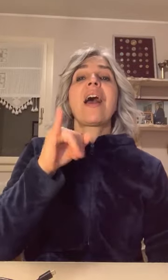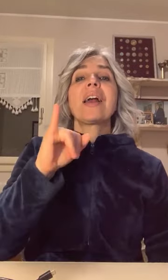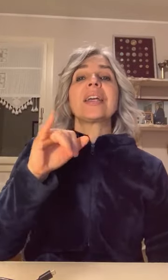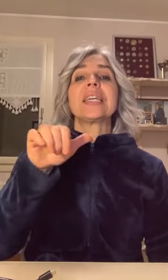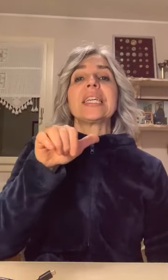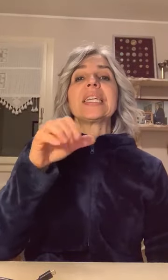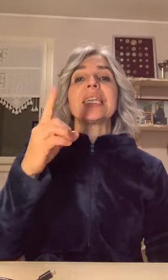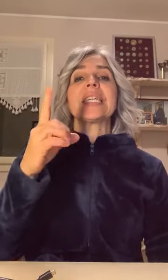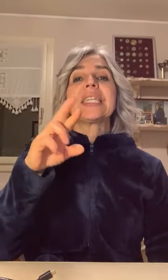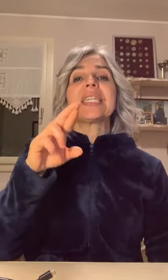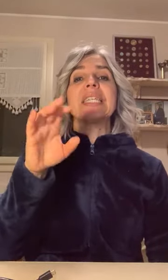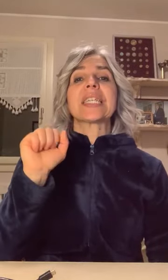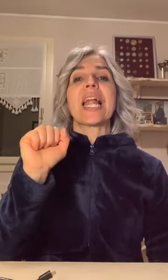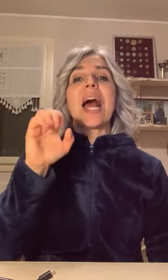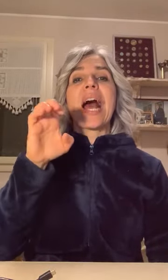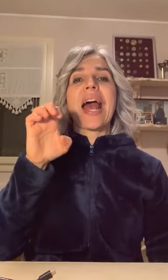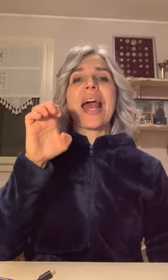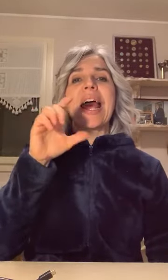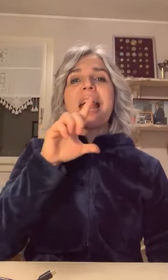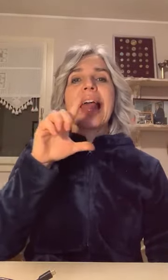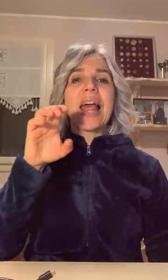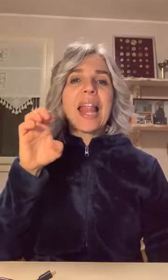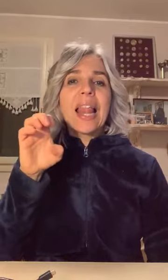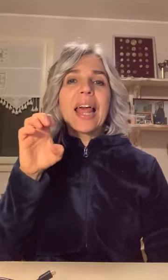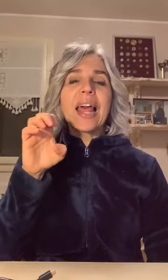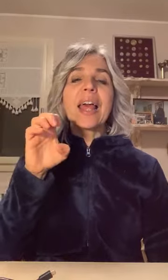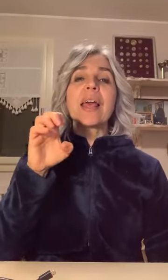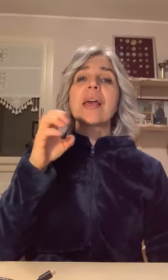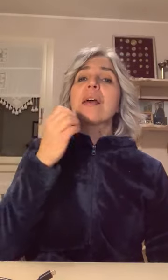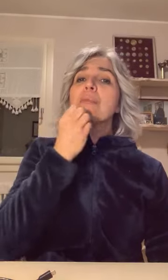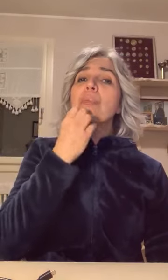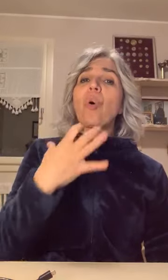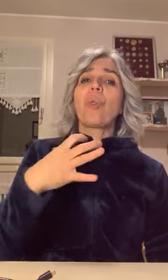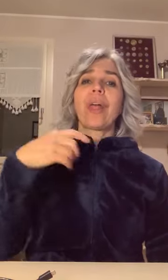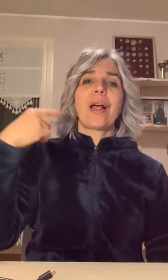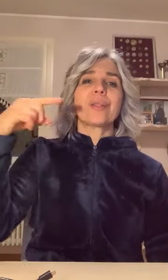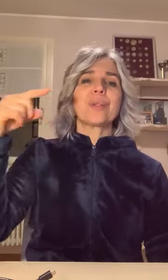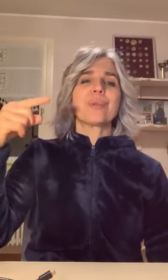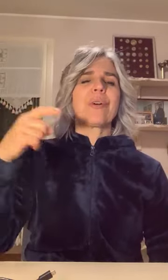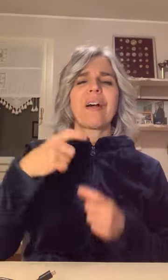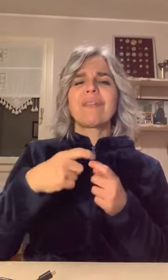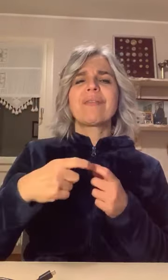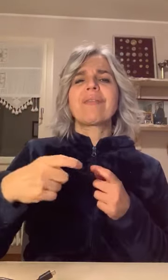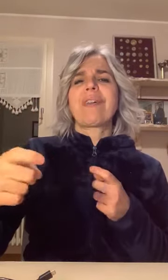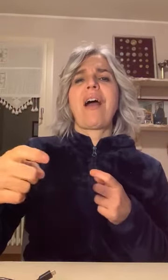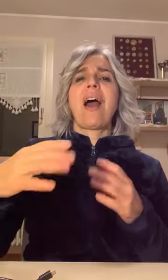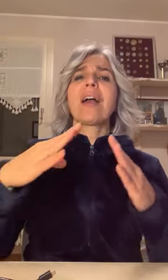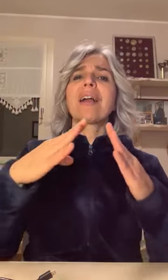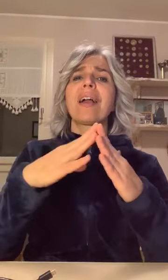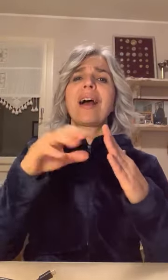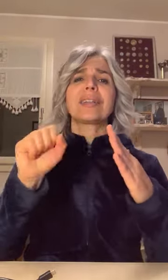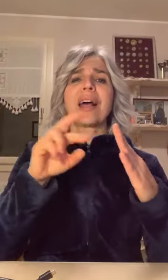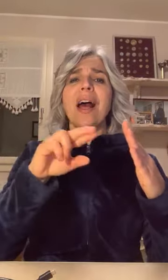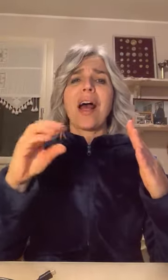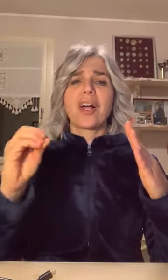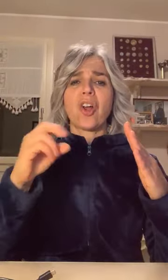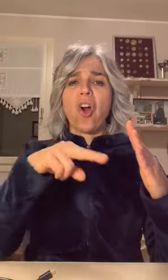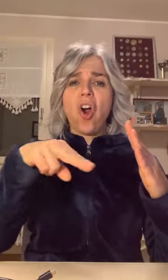Sì, dica la casa d'Aronne, la sua bontà dura in eterno. Sì, dicono quelli che temono il Signore, la